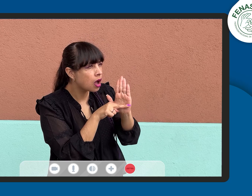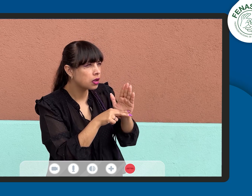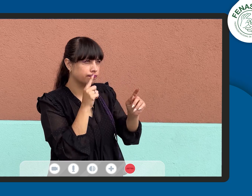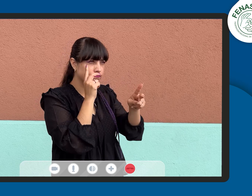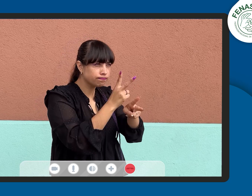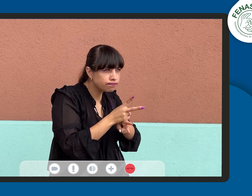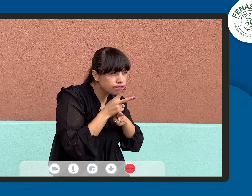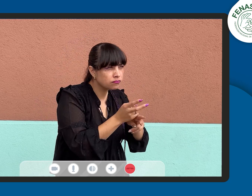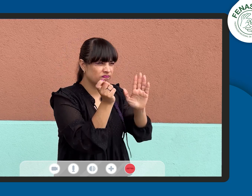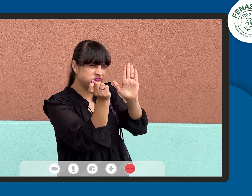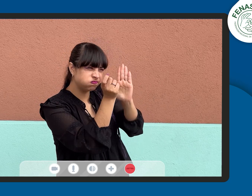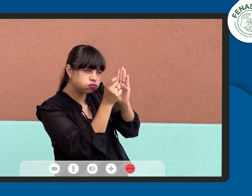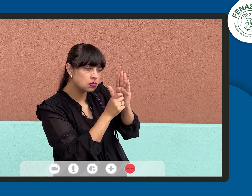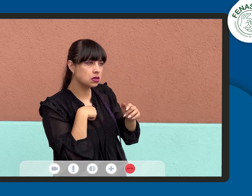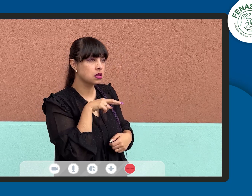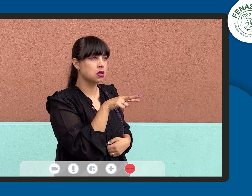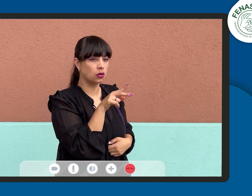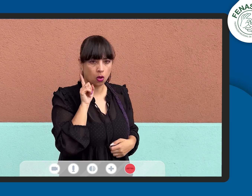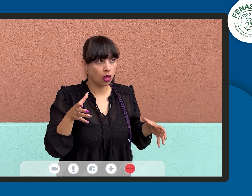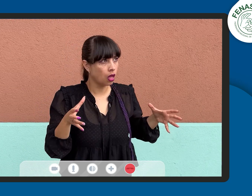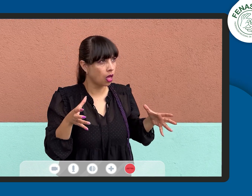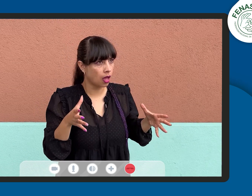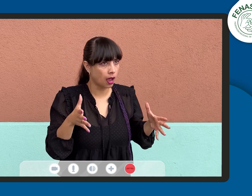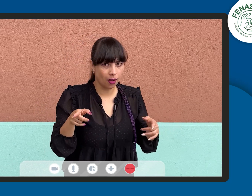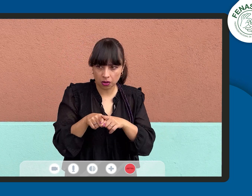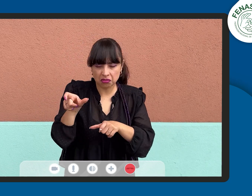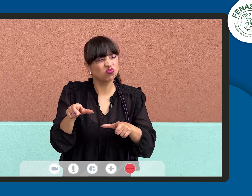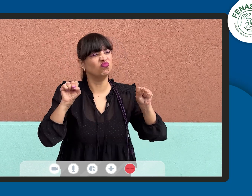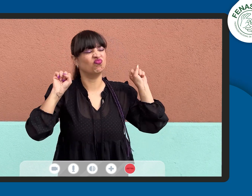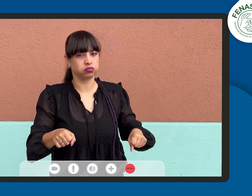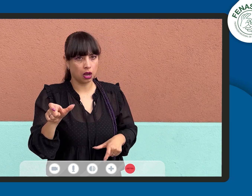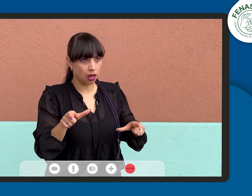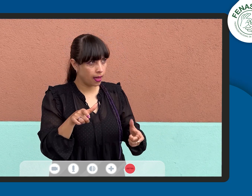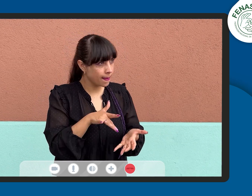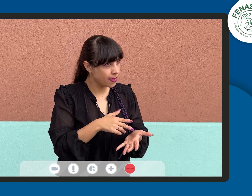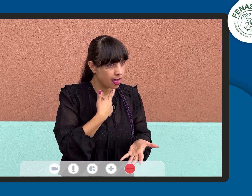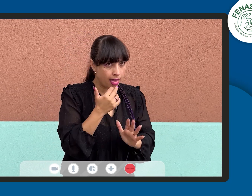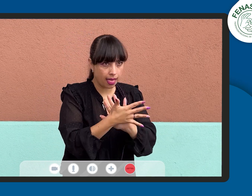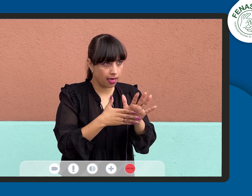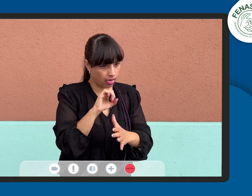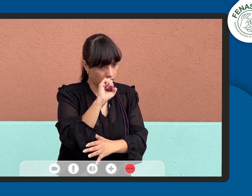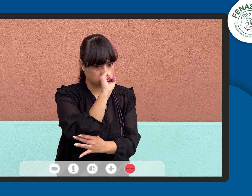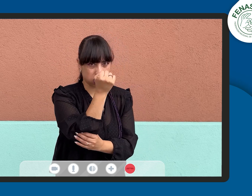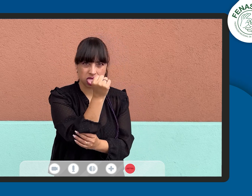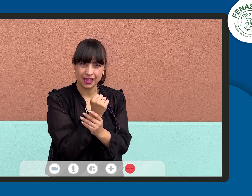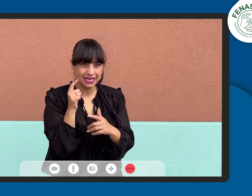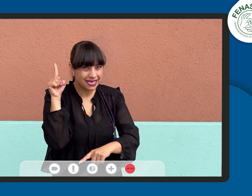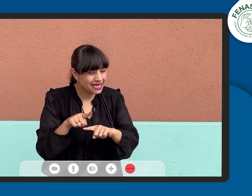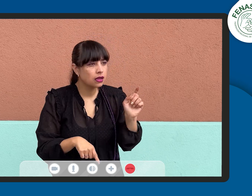Aprendimos las normas, los cuidados y detalles. Fue impresionante. Algunos tenían muchas capacidades, otros sentían